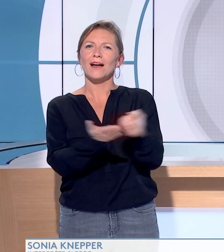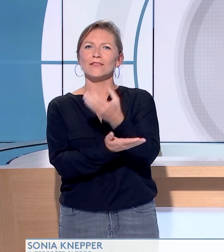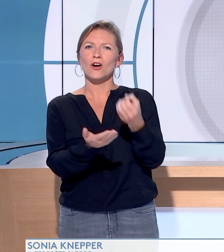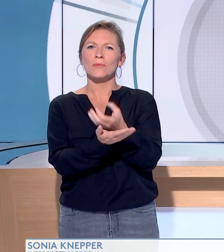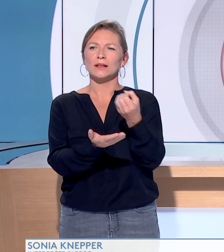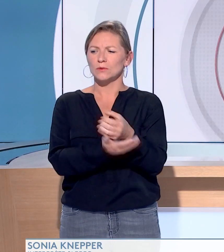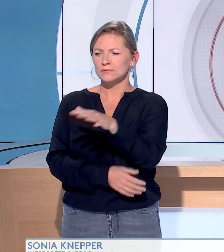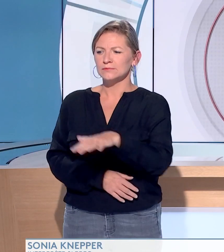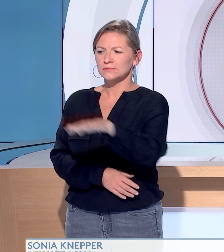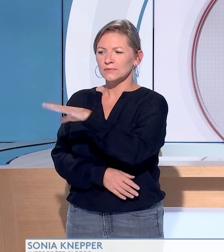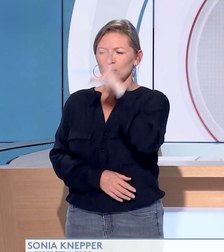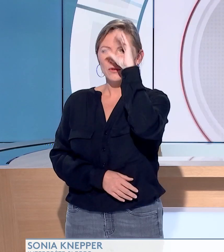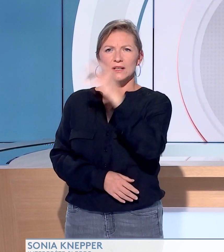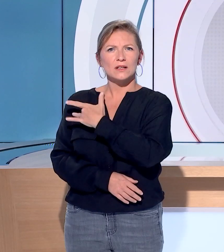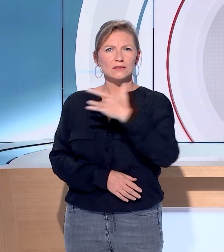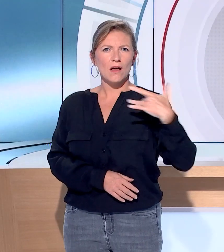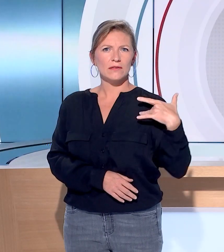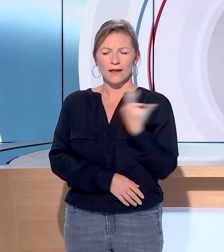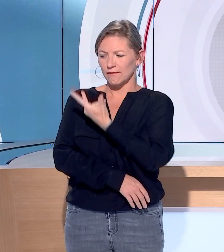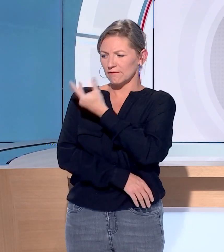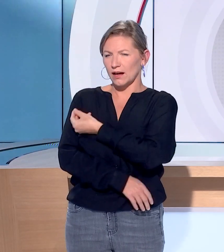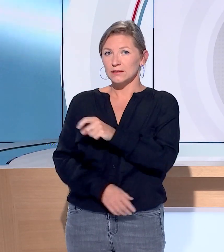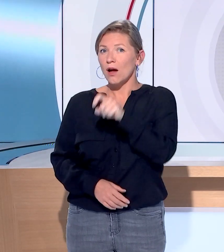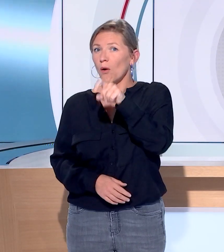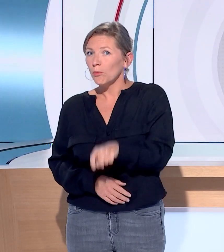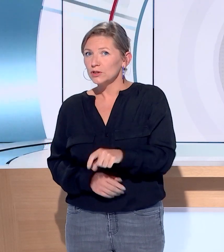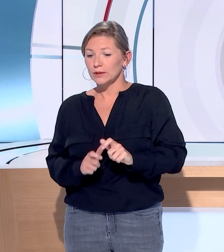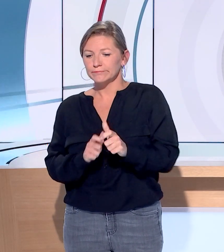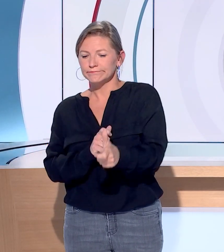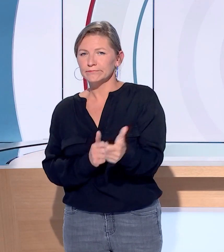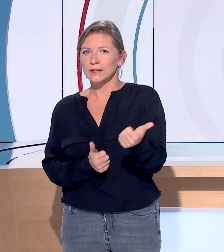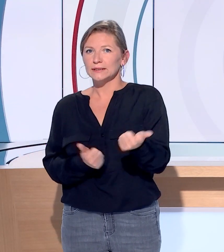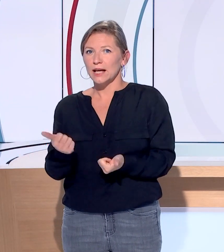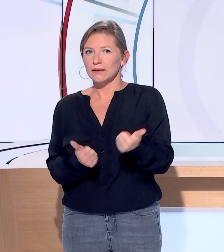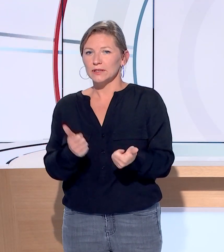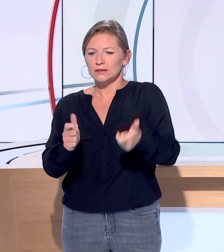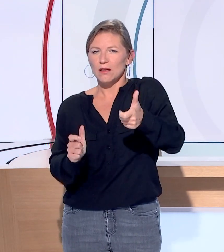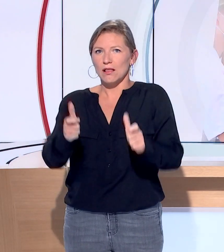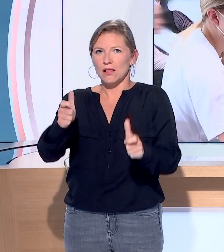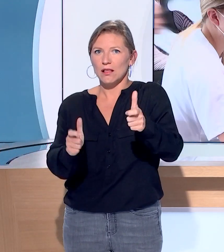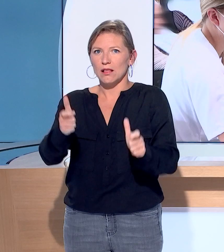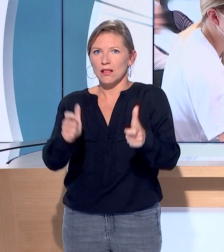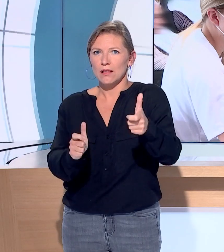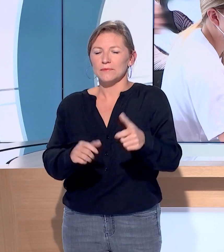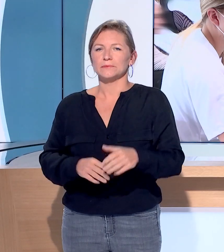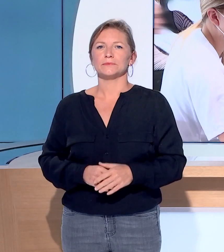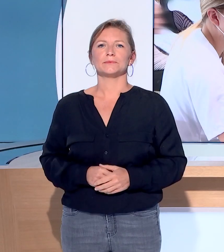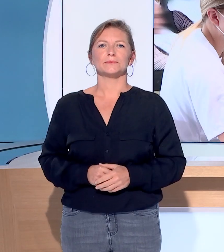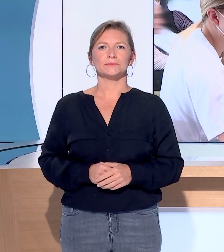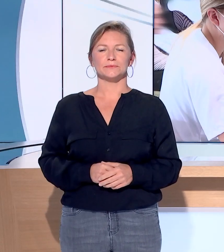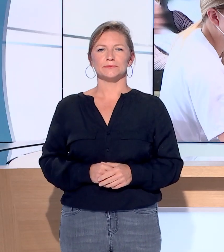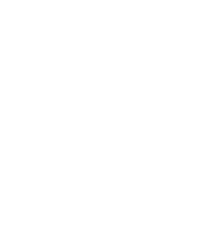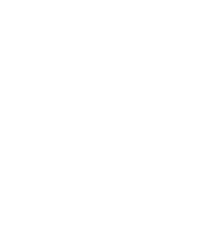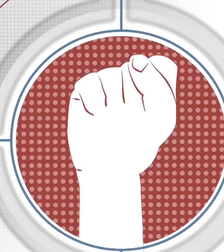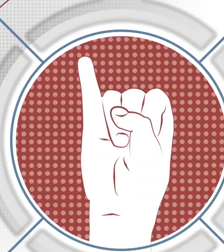Bienvenue dans Signe d'Actu. Nous commençons avec l'obligation vaccinale contre le Covid pour les soignants. Certains services de santé sont